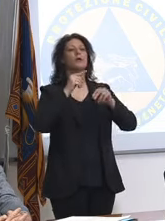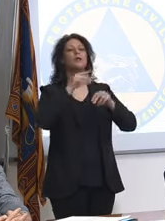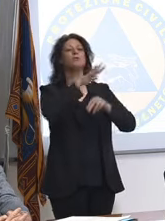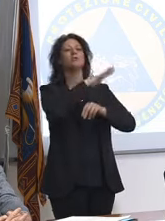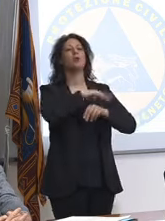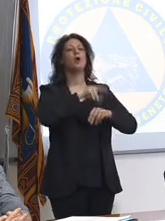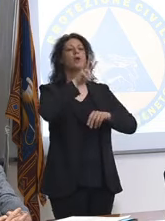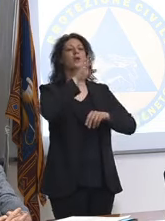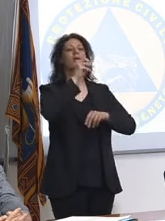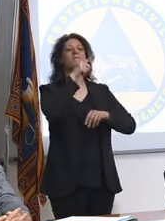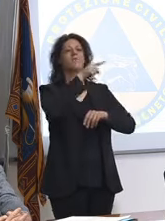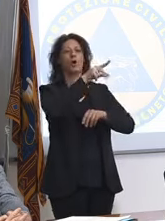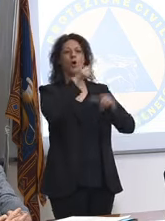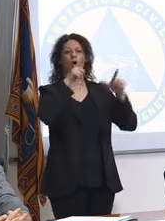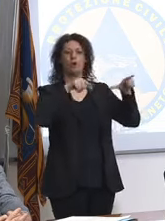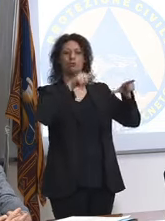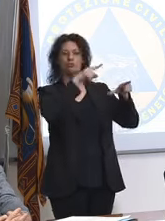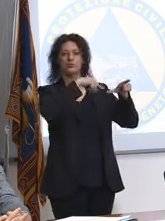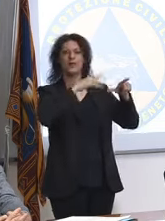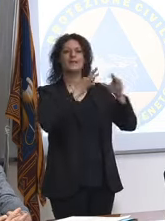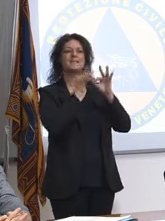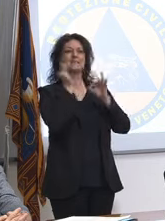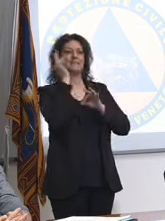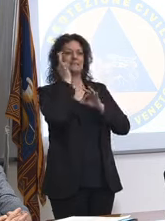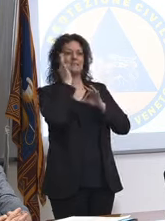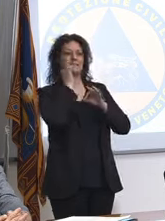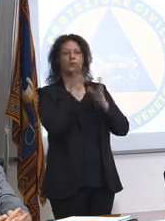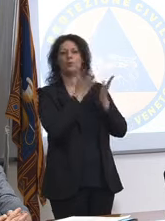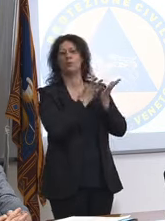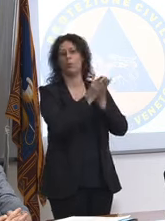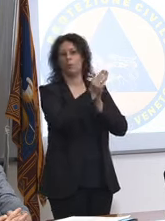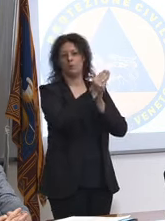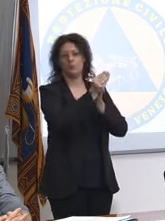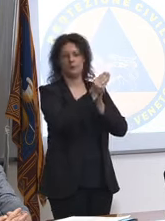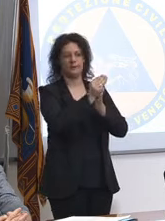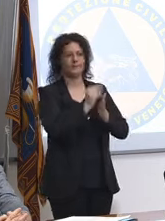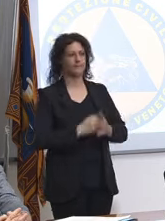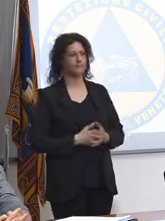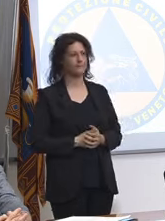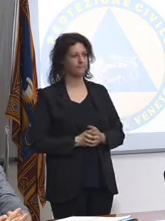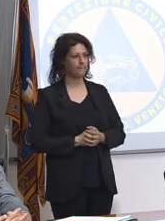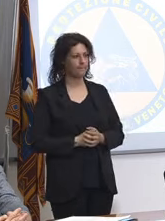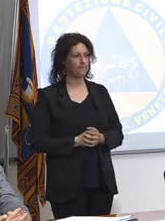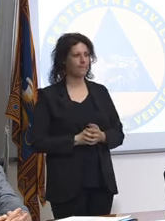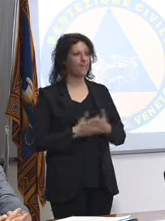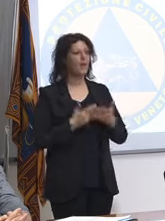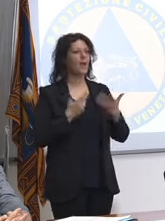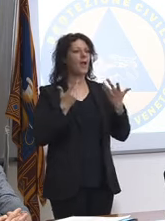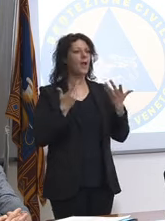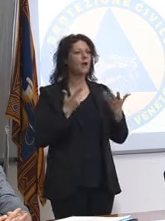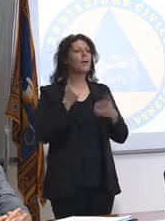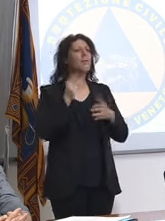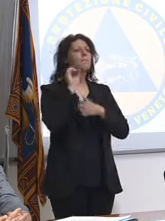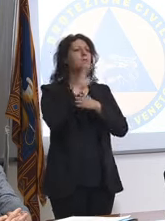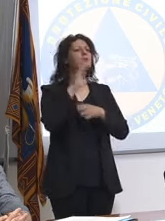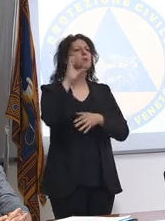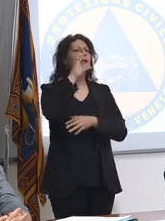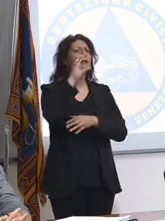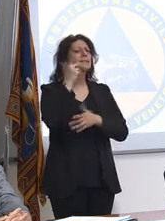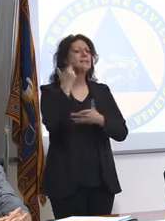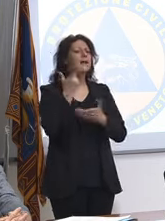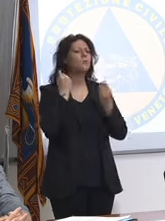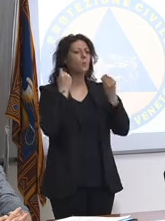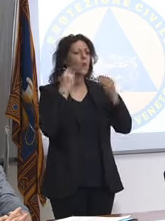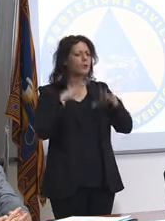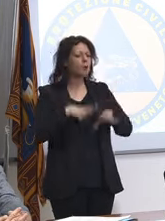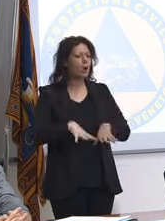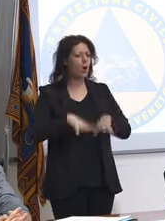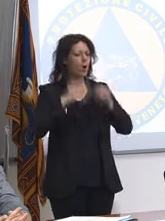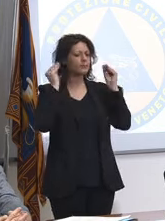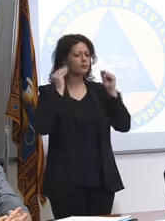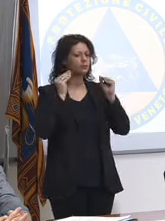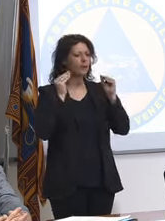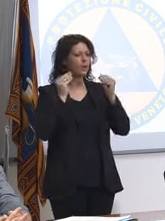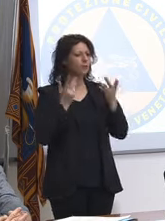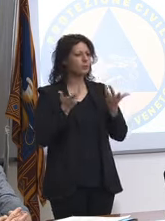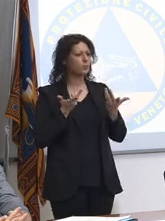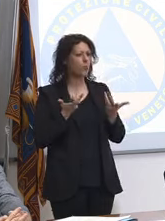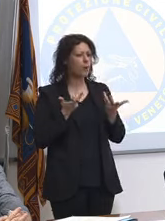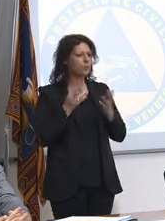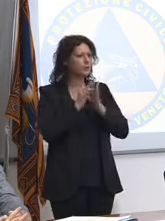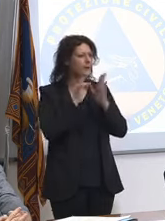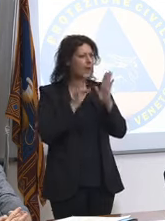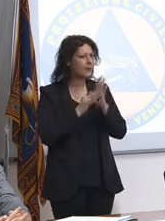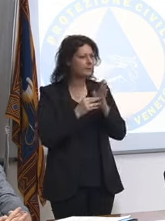certo. Allora, quando fino inserisce... ad allora non era previsto. Perfetto, quando si inserisce poi il professor Crisanti nella tappa successiva, che comincia quando? Se può dire